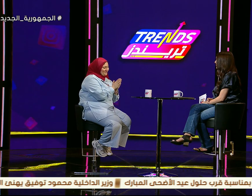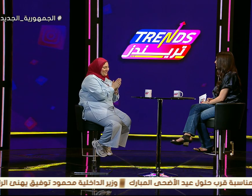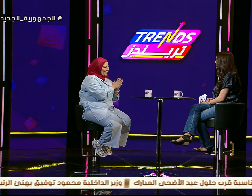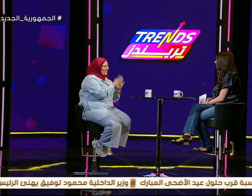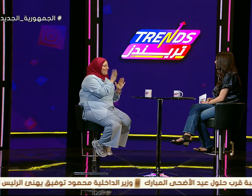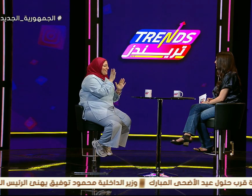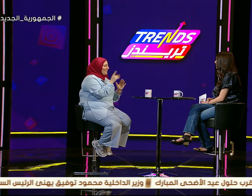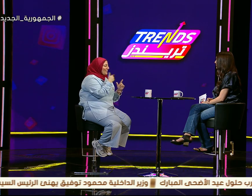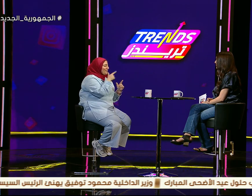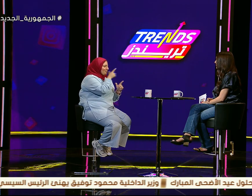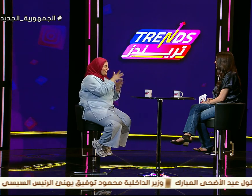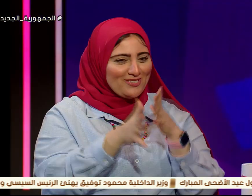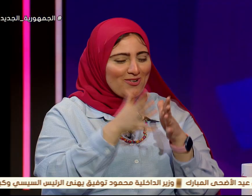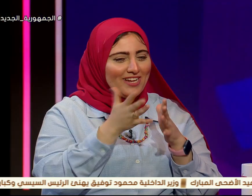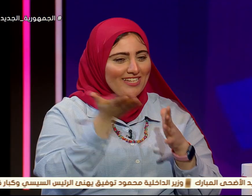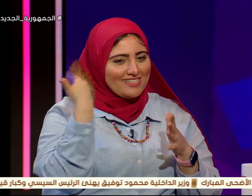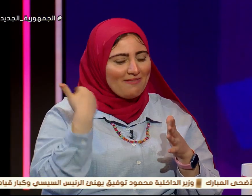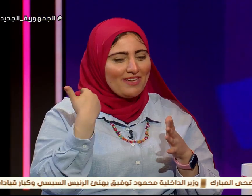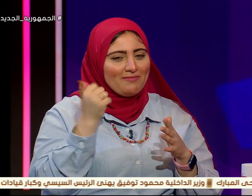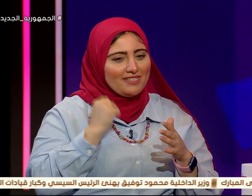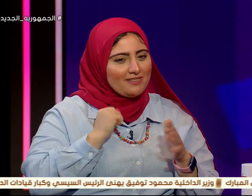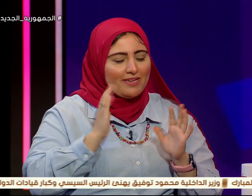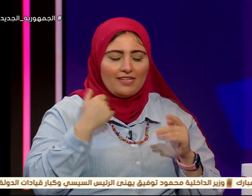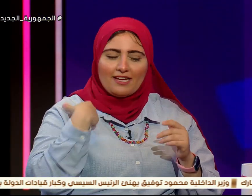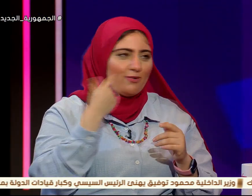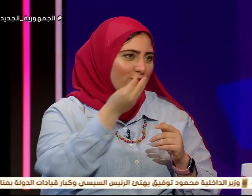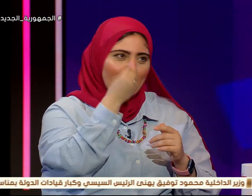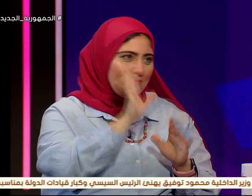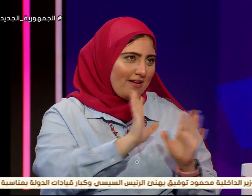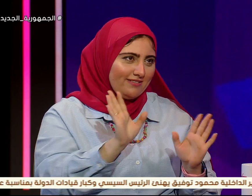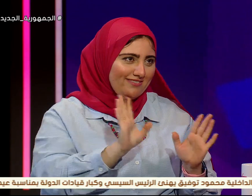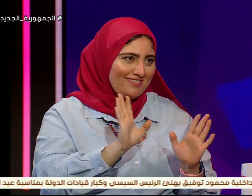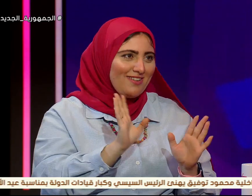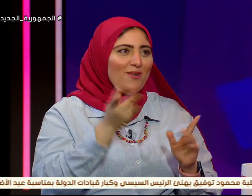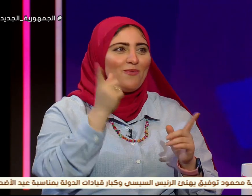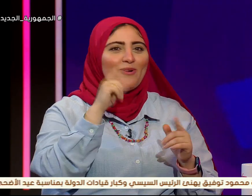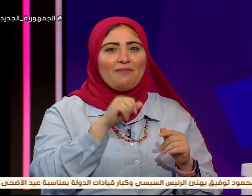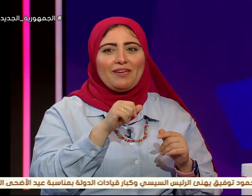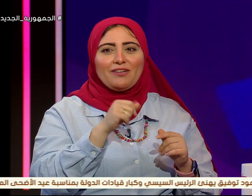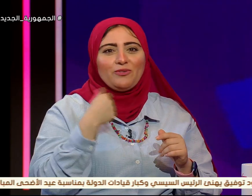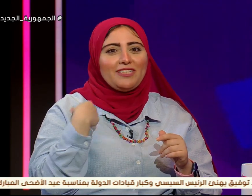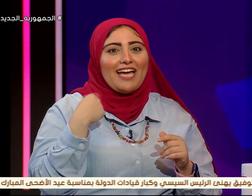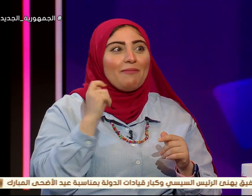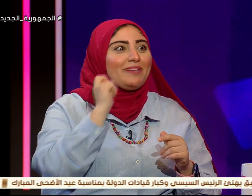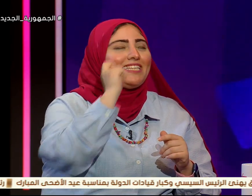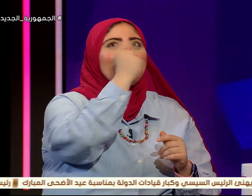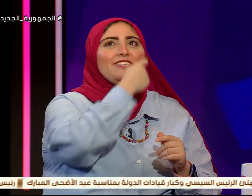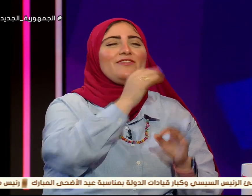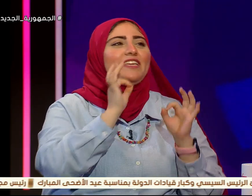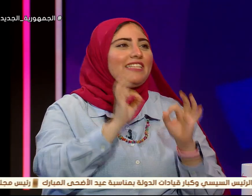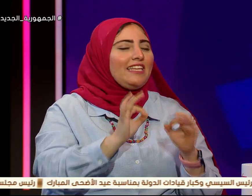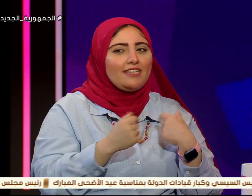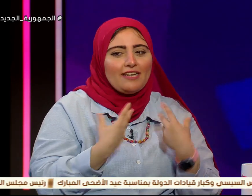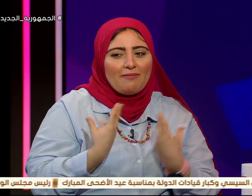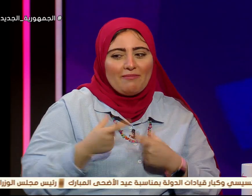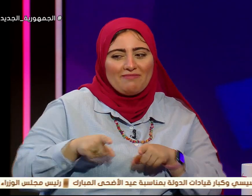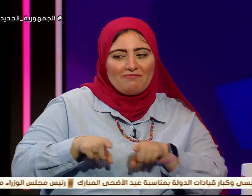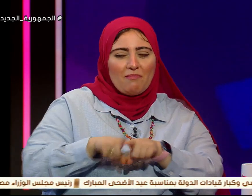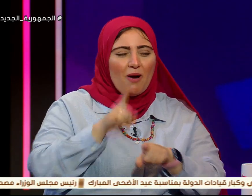وبعد لغه الاشاره كانت زمان بالنسبه لي انا ما كنتش بها وكمان كنت انا بتكسف جدا ان انا ابقى مع